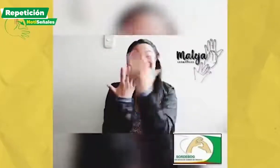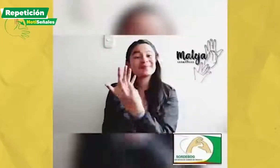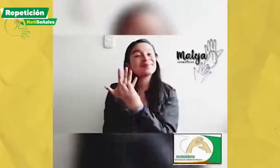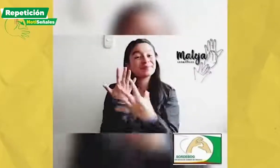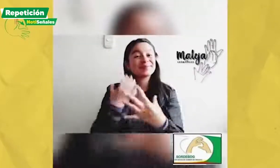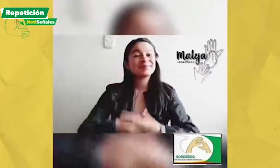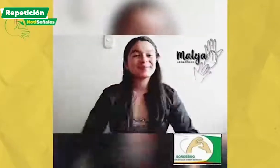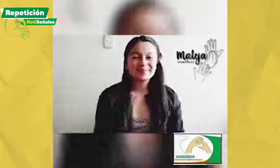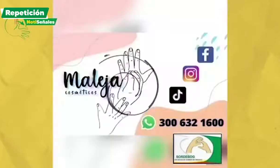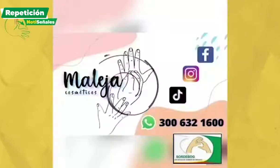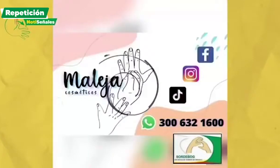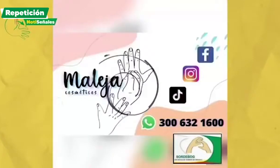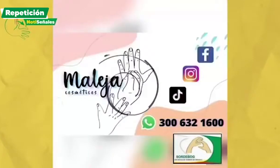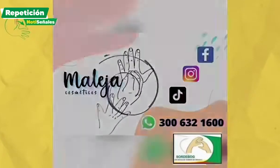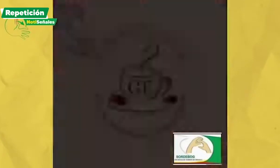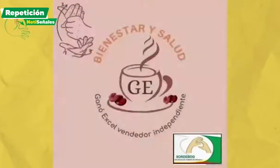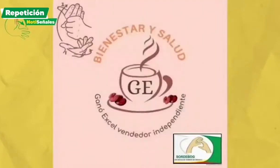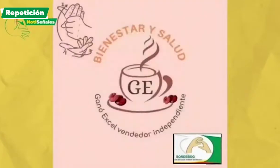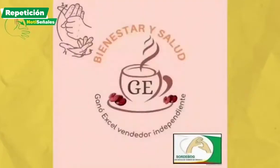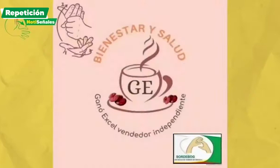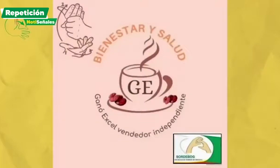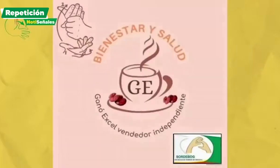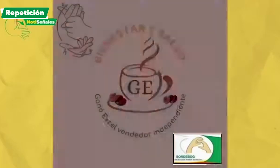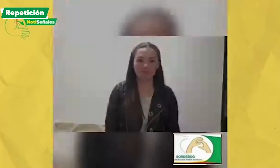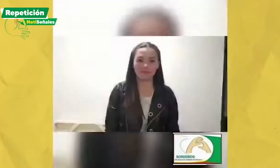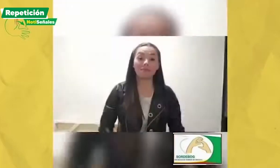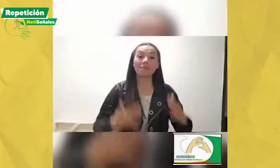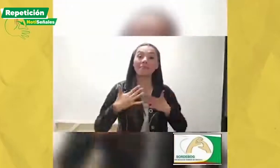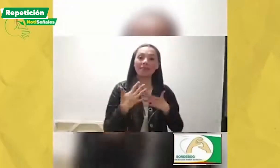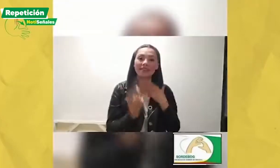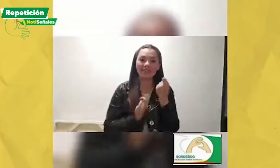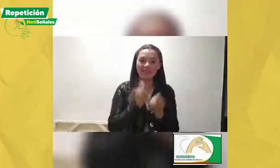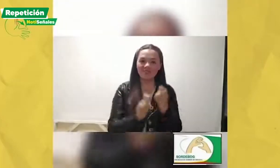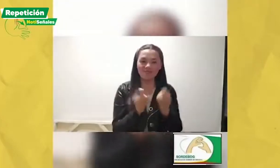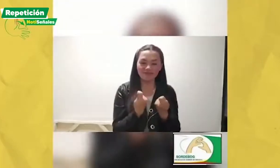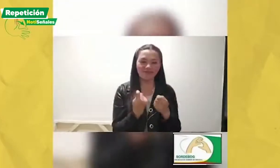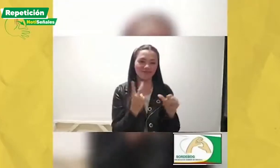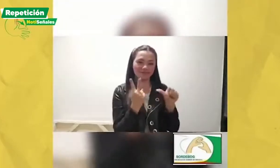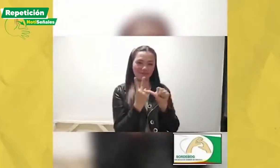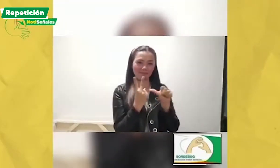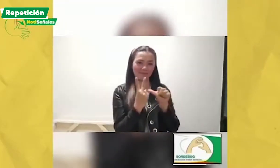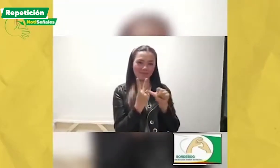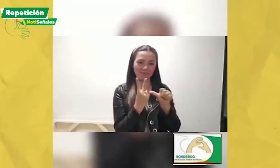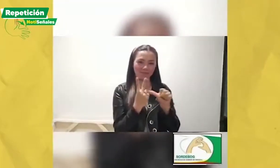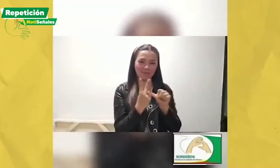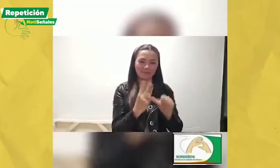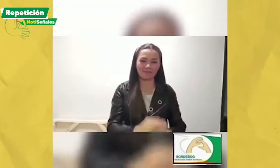Maleja Cosméticos Bienestar Y Salud Art N IA